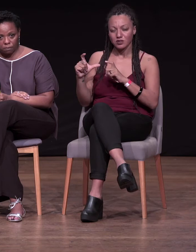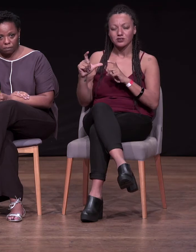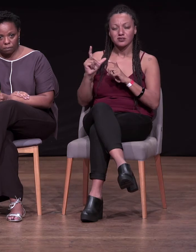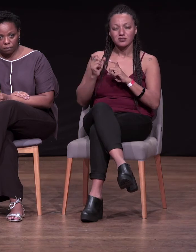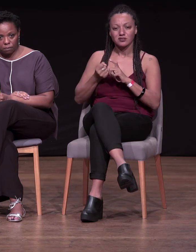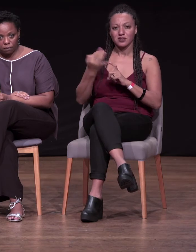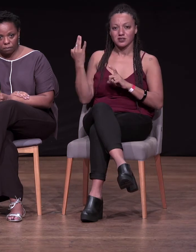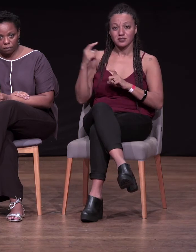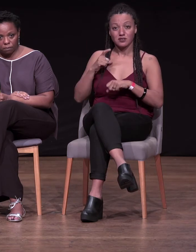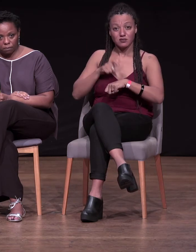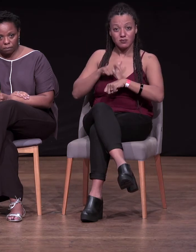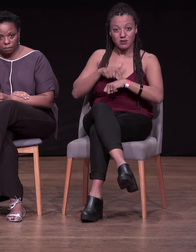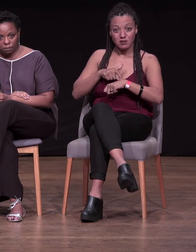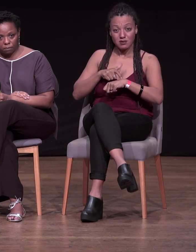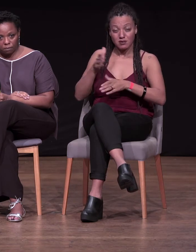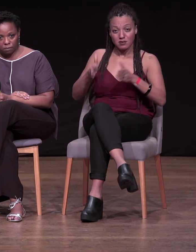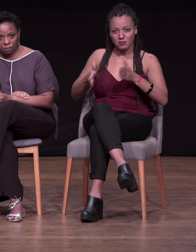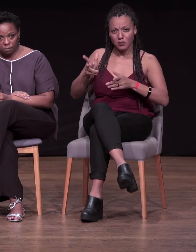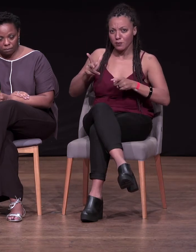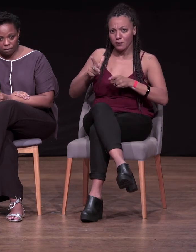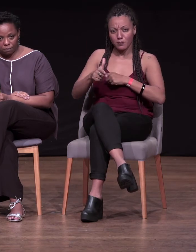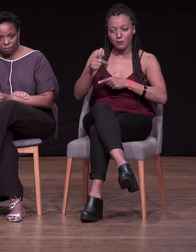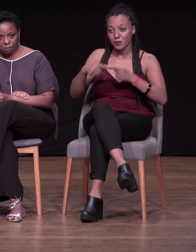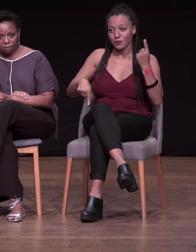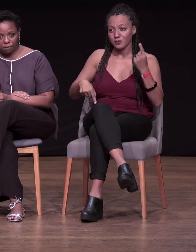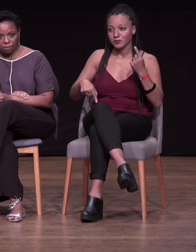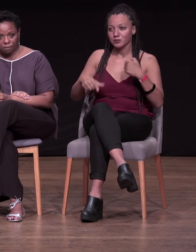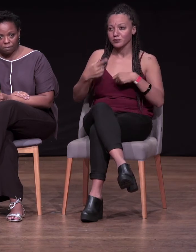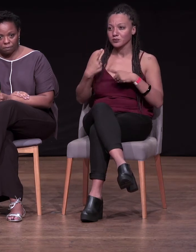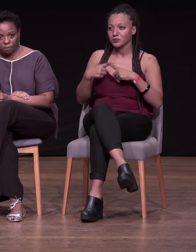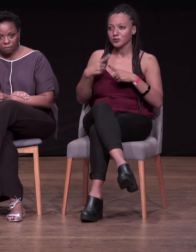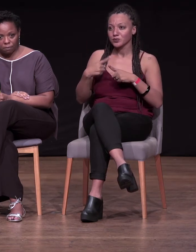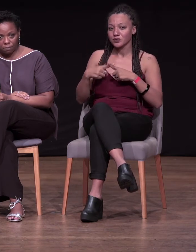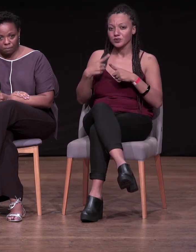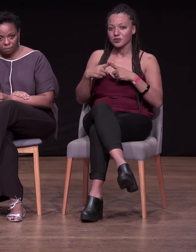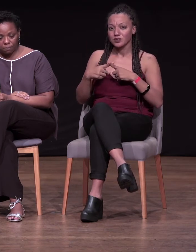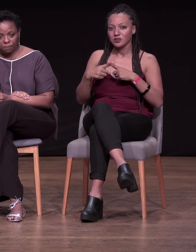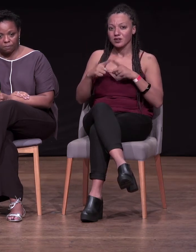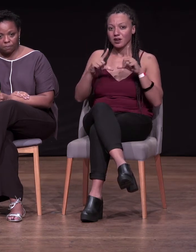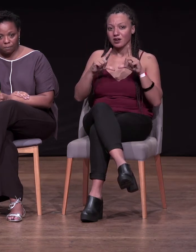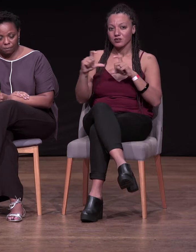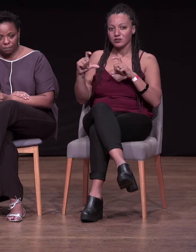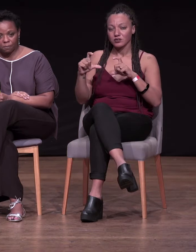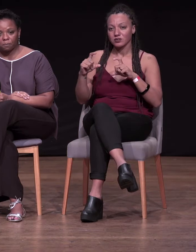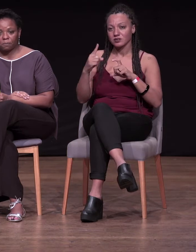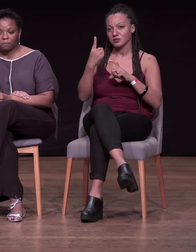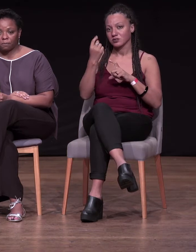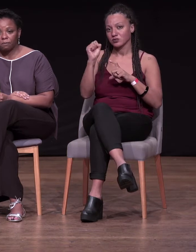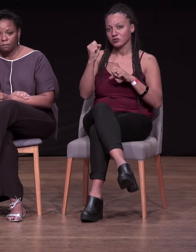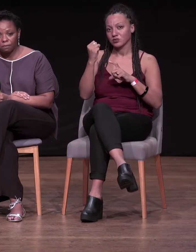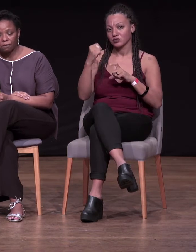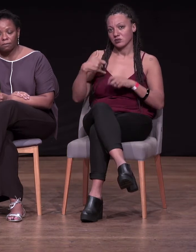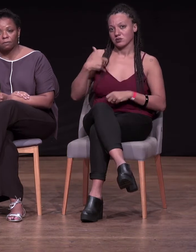uma época que foi proibido de fazer, porque as fotos são para maiores de 18 anos.